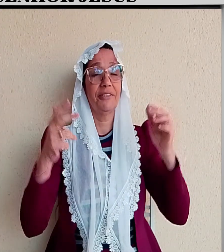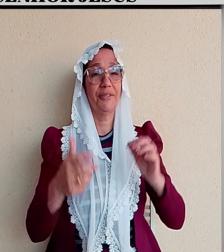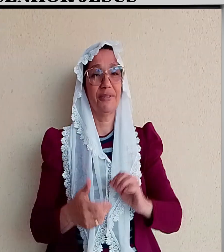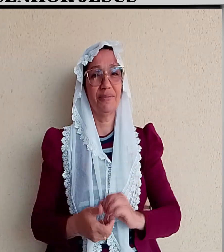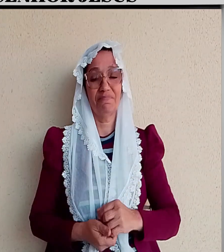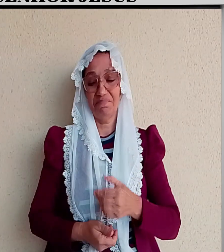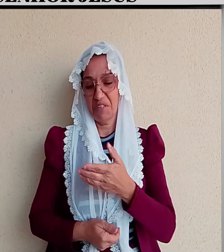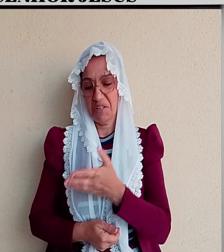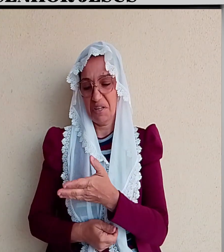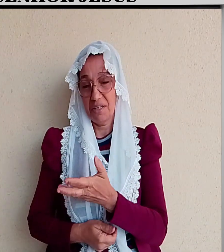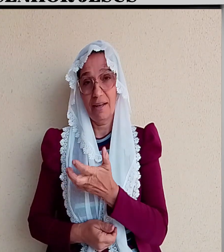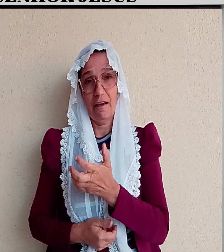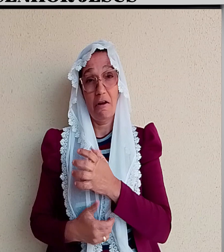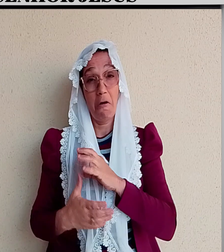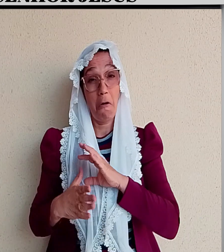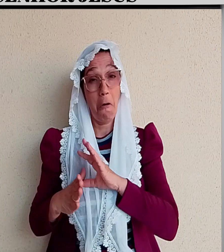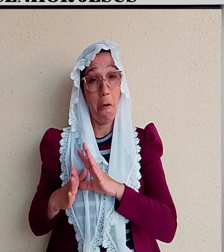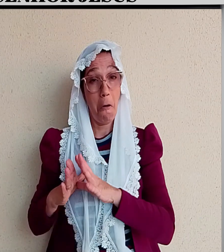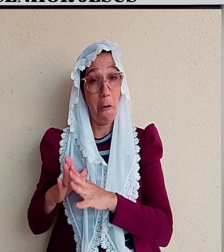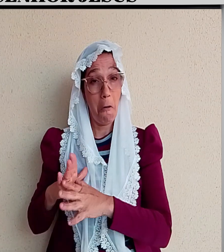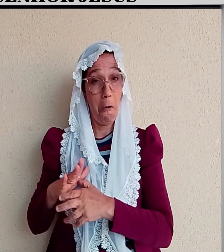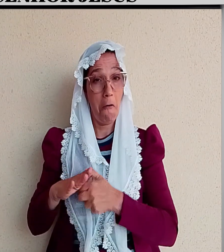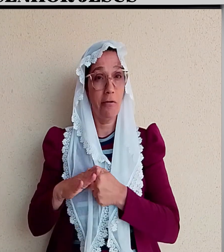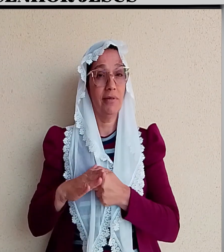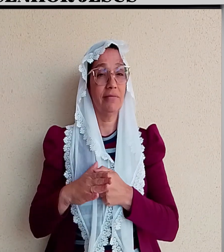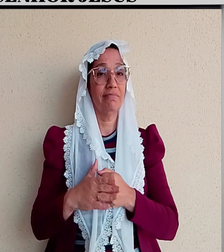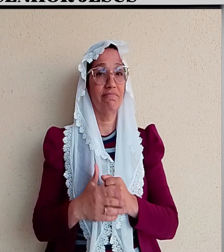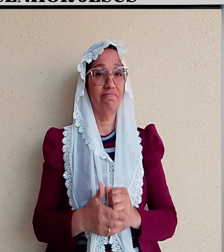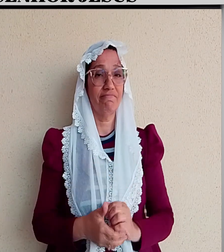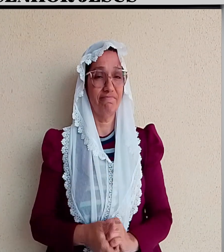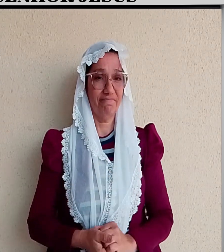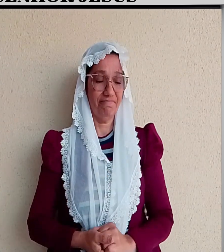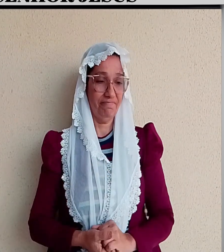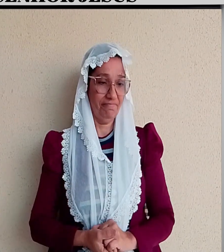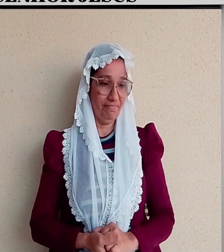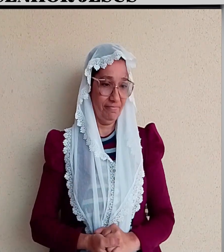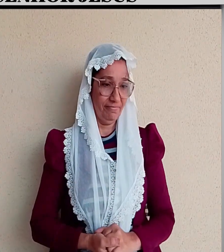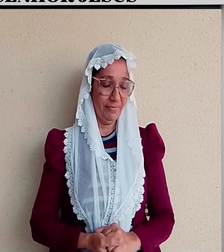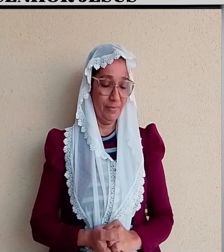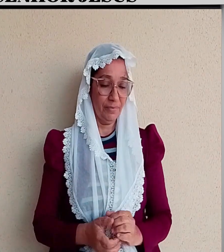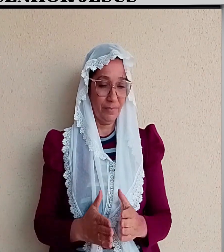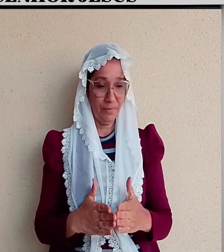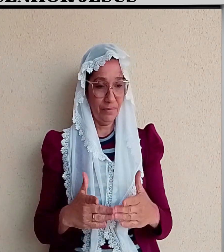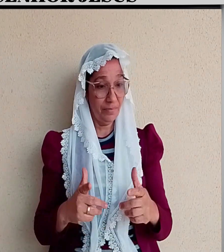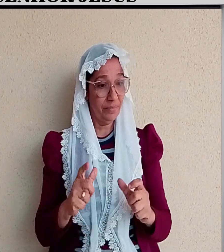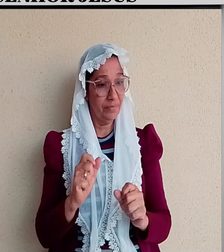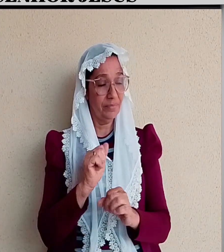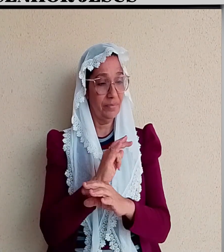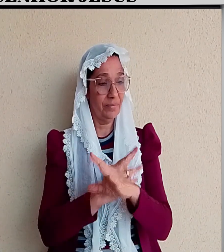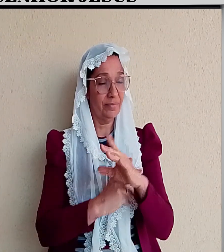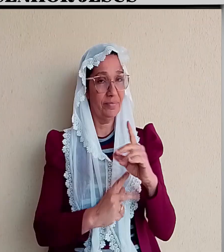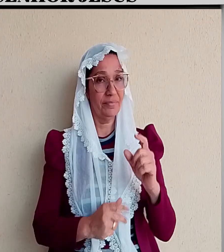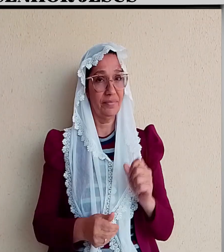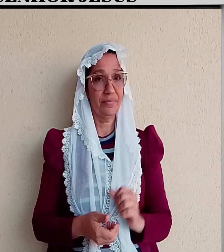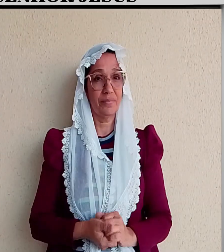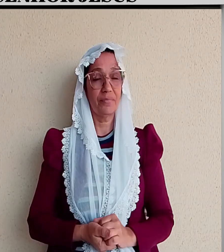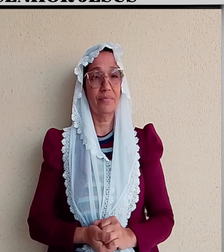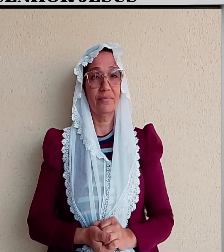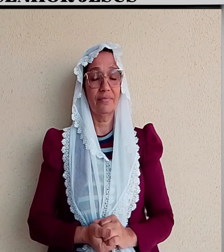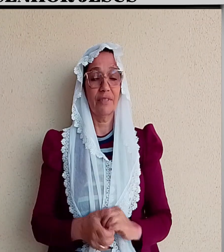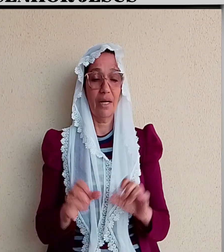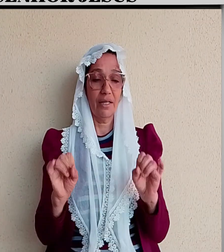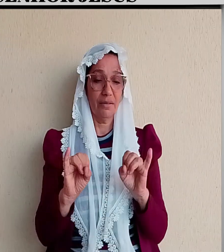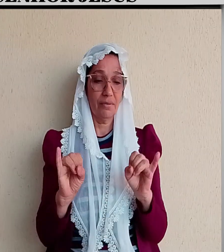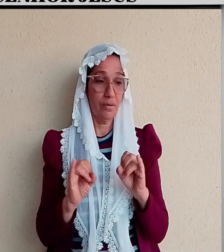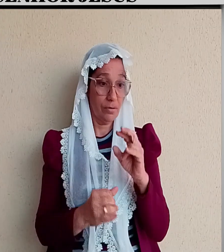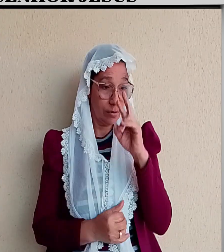ele deitar e dormir e saber: eu vou encontrar de novo com o meu mestre. Aleluia. Ele é dono de todas as coisas. Aleluia. Ele está